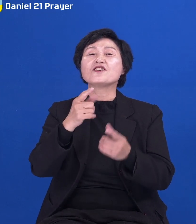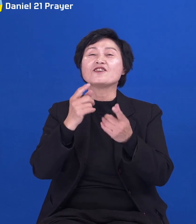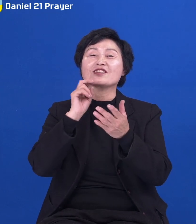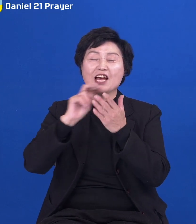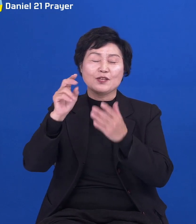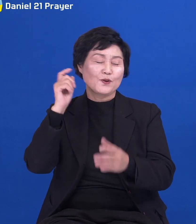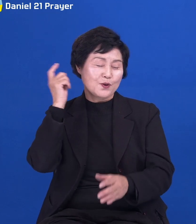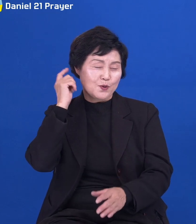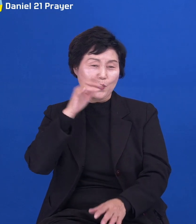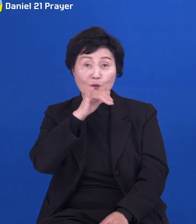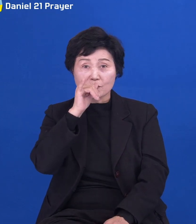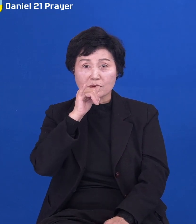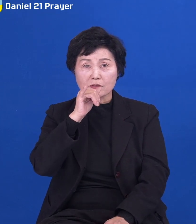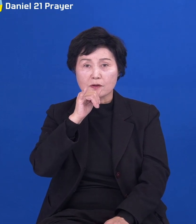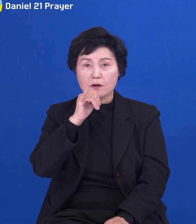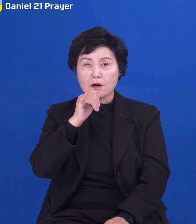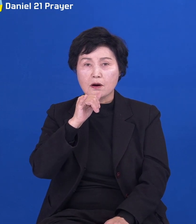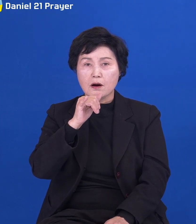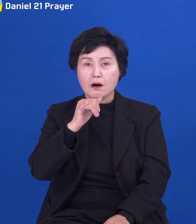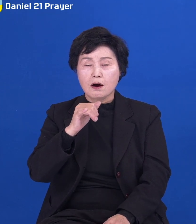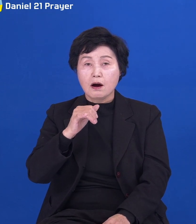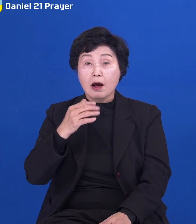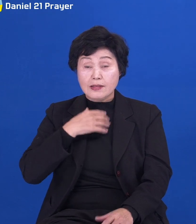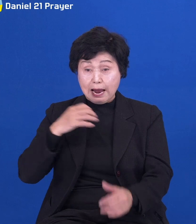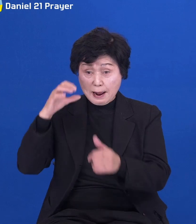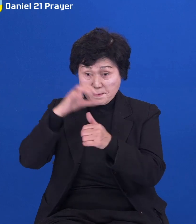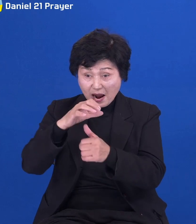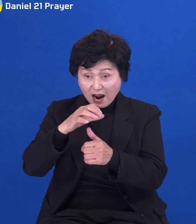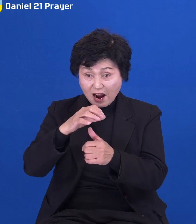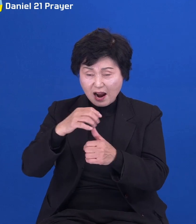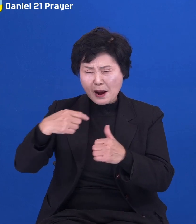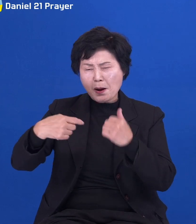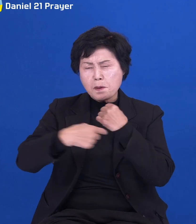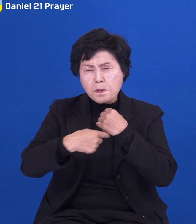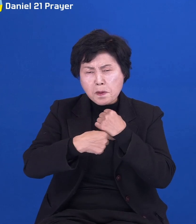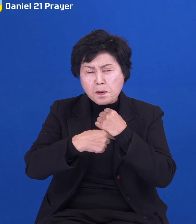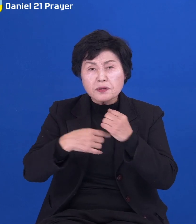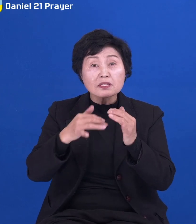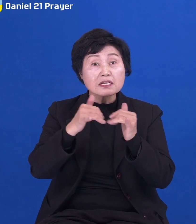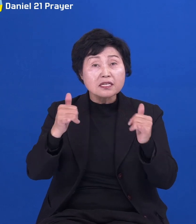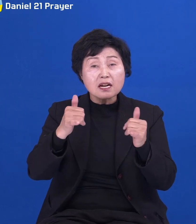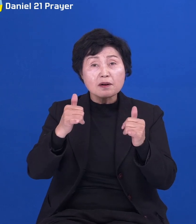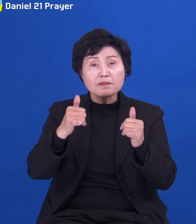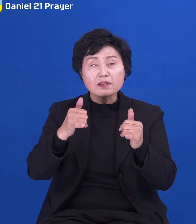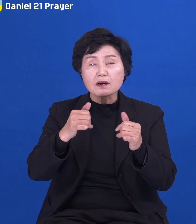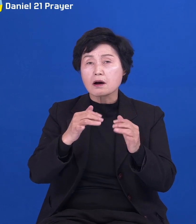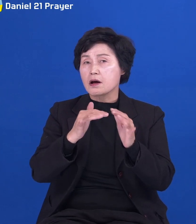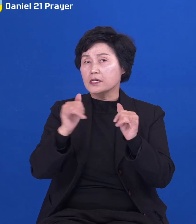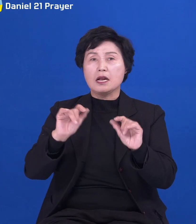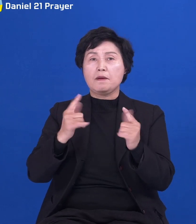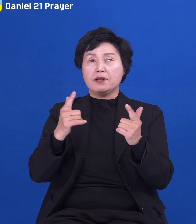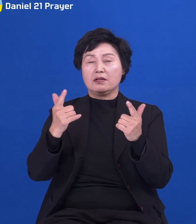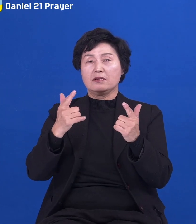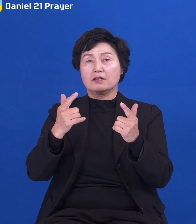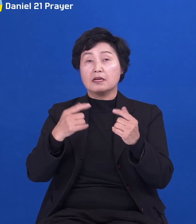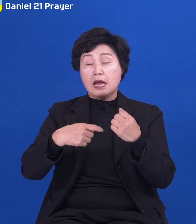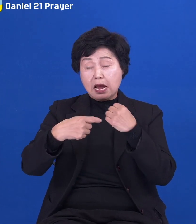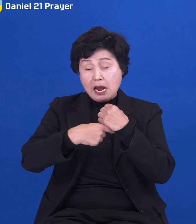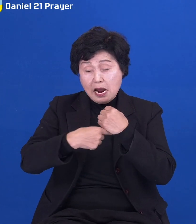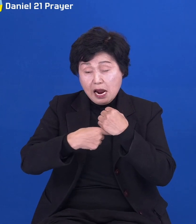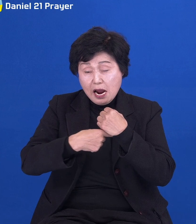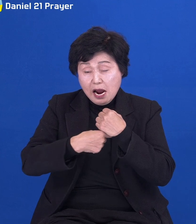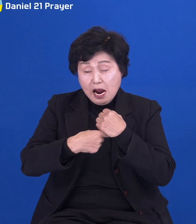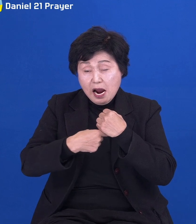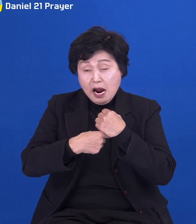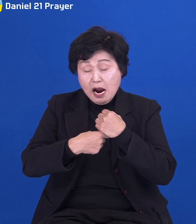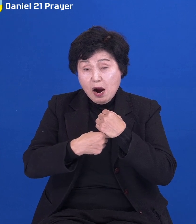그들은 인간들이 아니었어요. 나에게 고문을 가할 때마다 내 앞에서 웃고 있는 거예요. 오히려 내가 두려움에 떨고 있으면요,